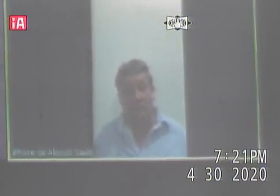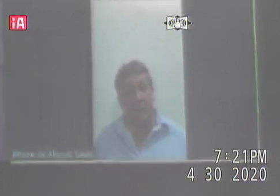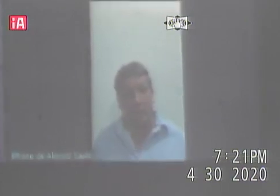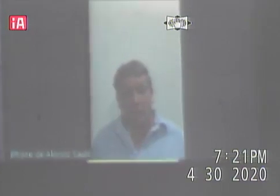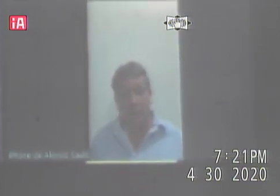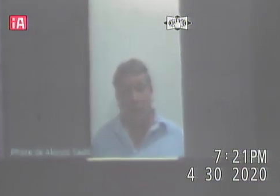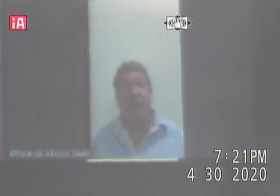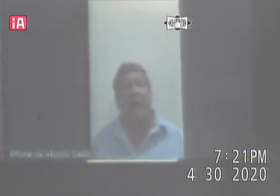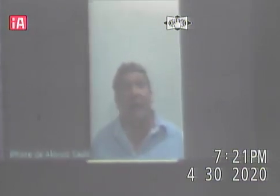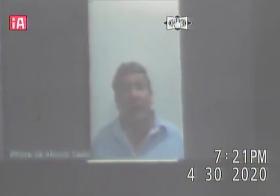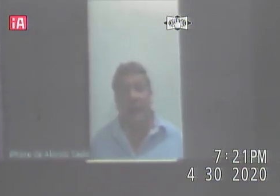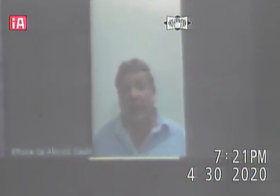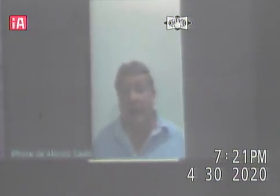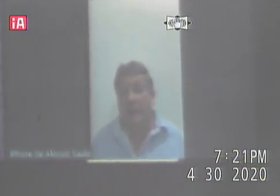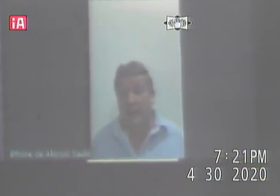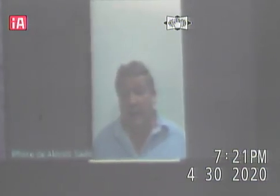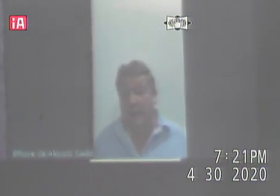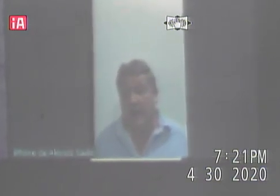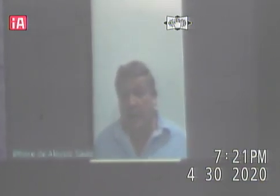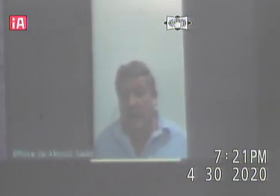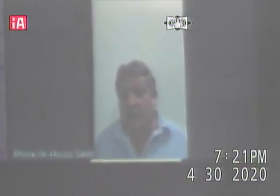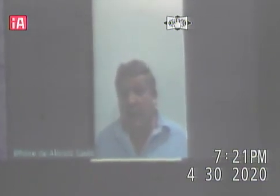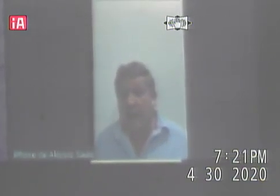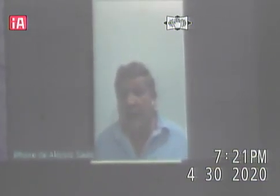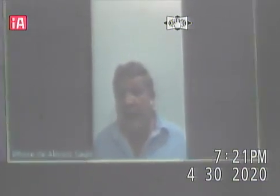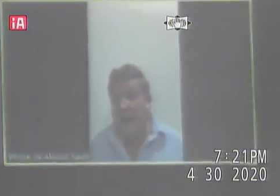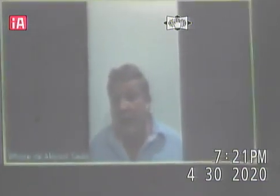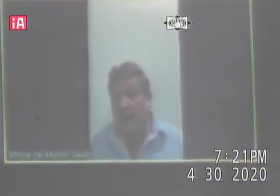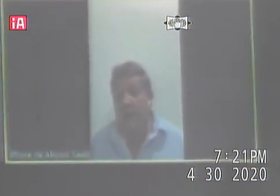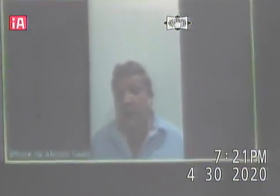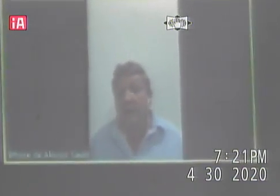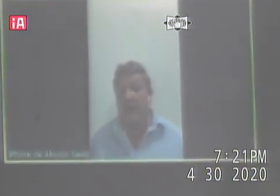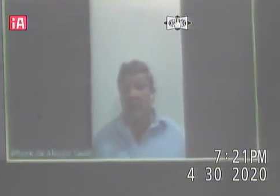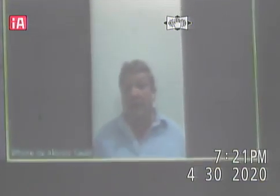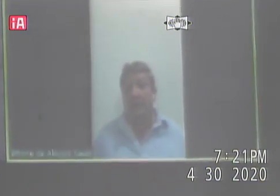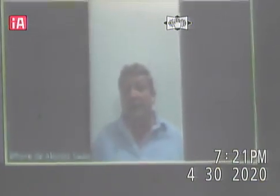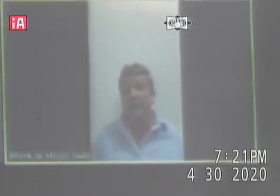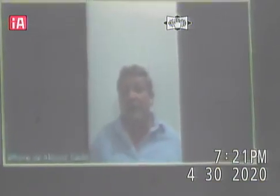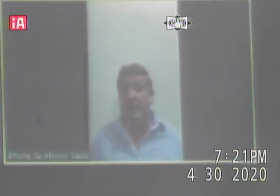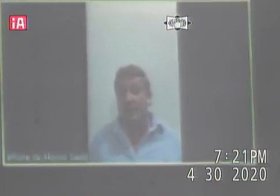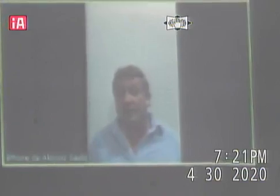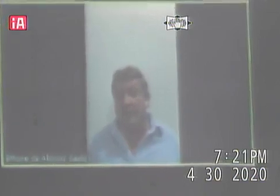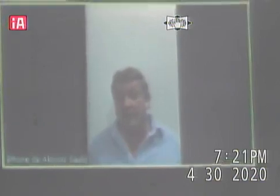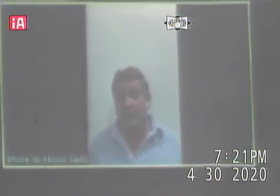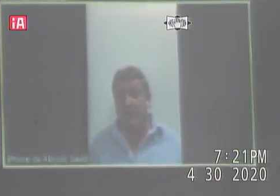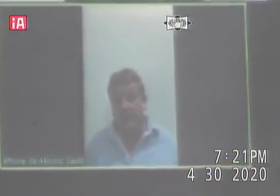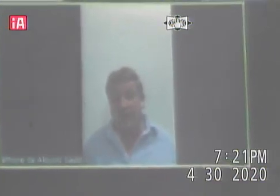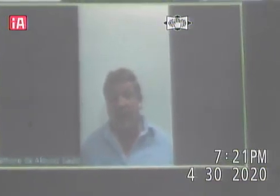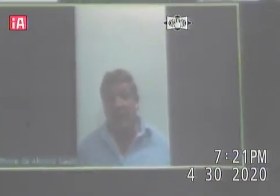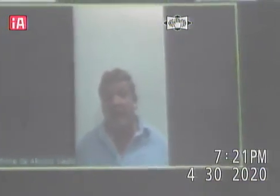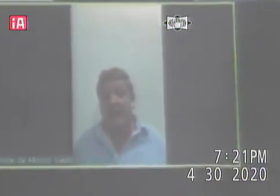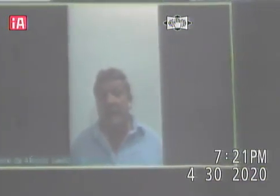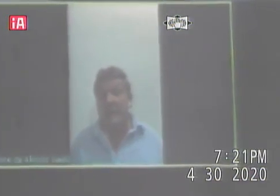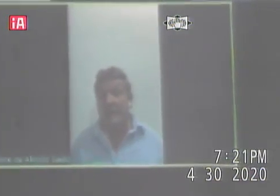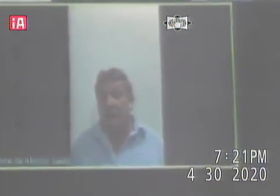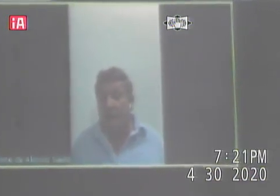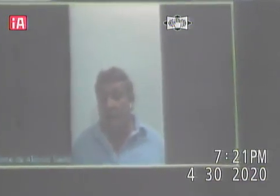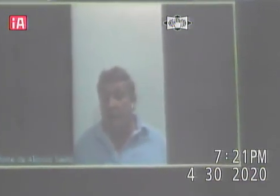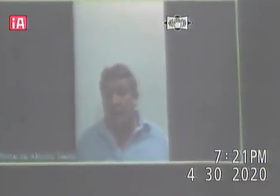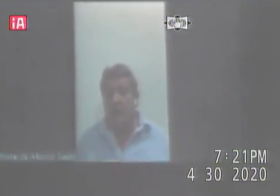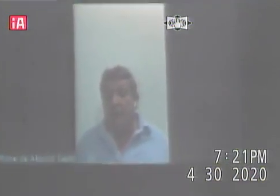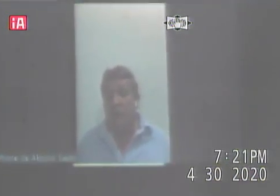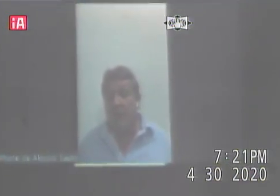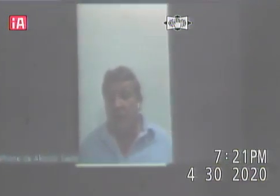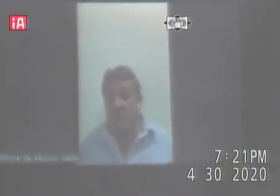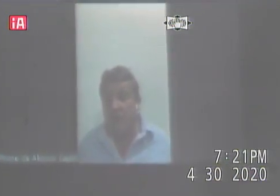profissional, que coloca isso na rede, deveria saber que o prazo para a filiação partidária se